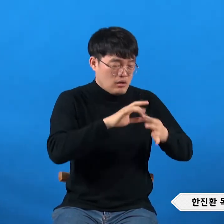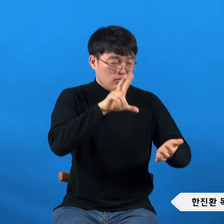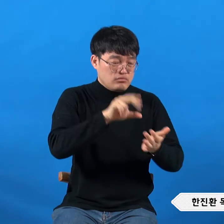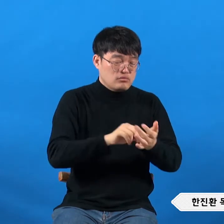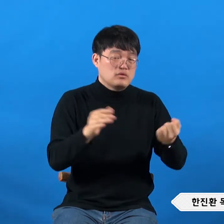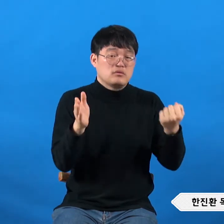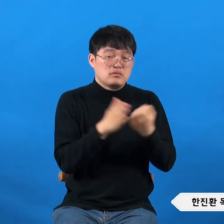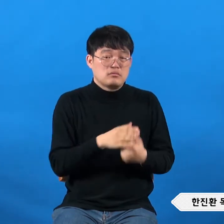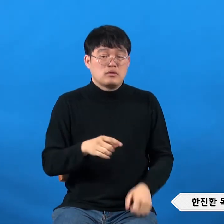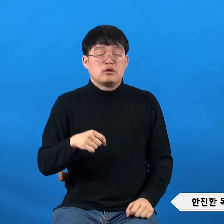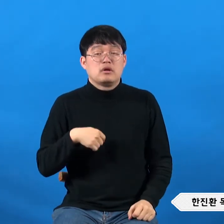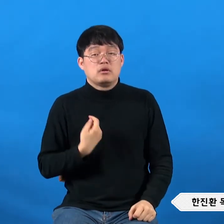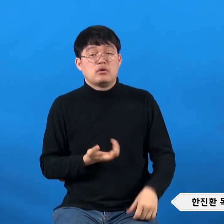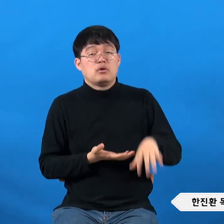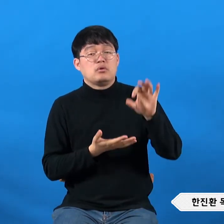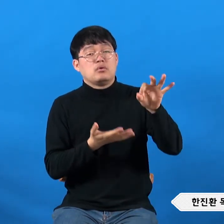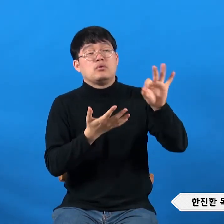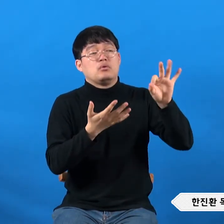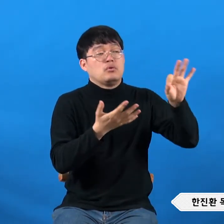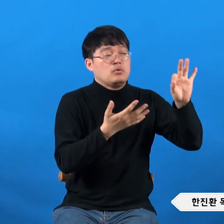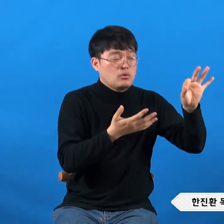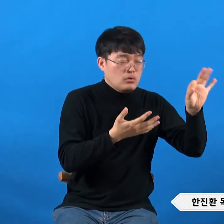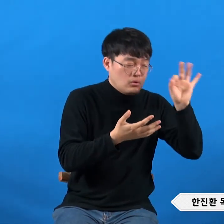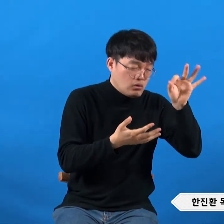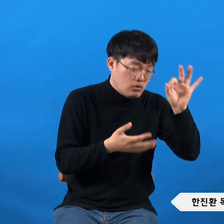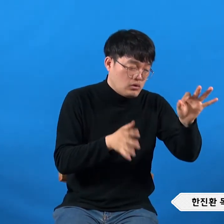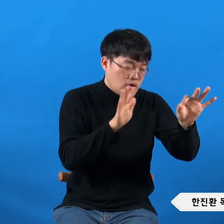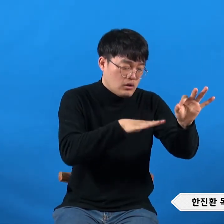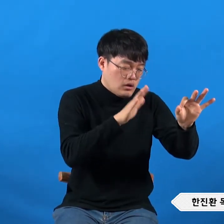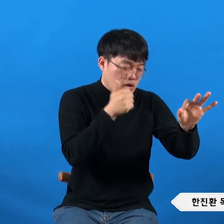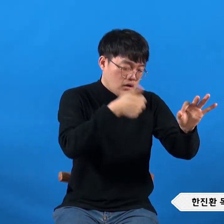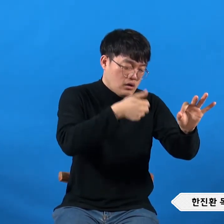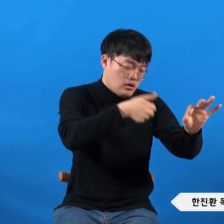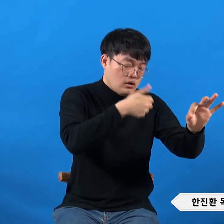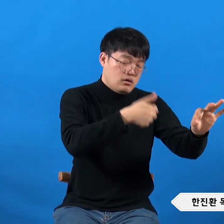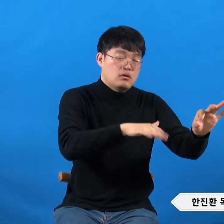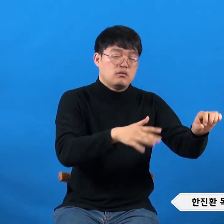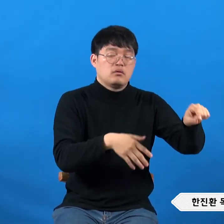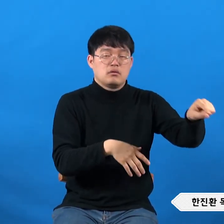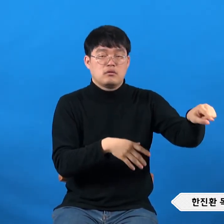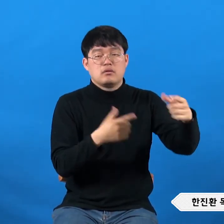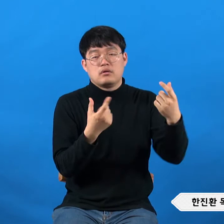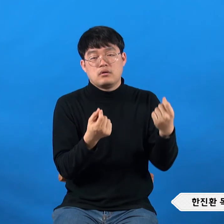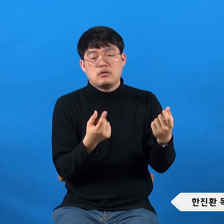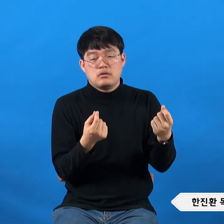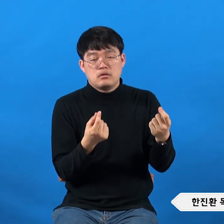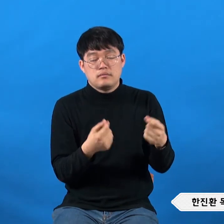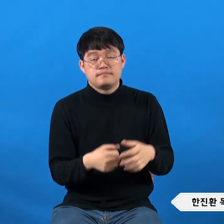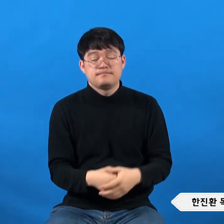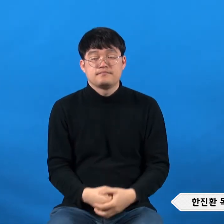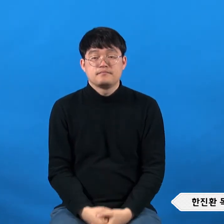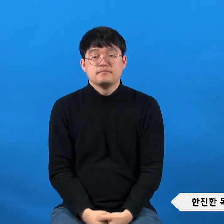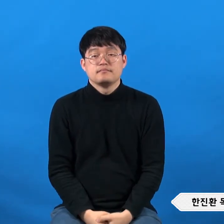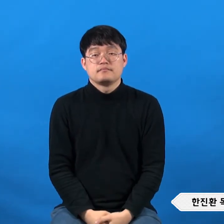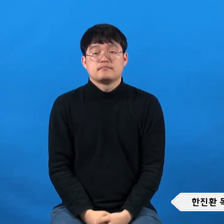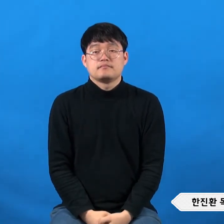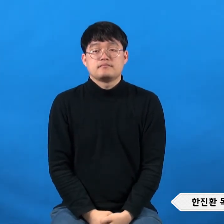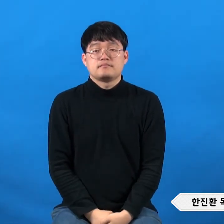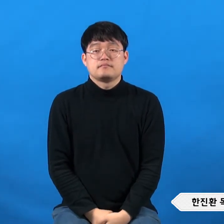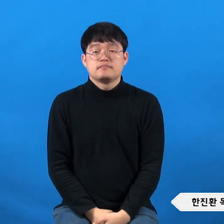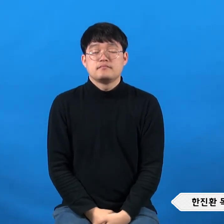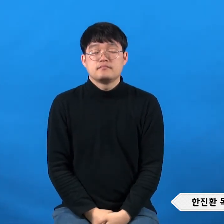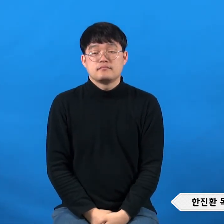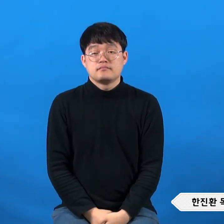시작하니까 자기도 모르게 그냥 돈을 숭배하게 된 것이죠. 자기도 모르게 만문 앞에 머리를 숙인